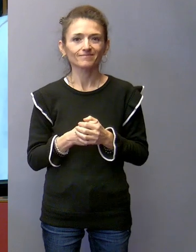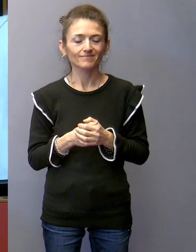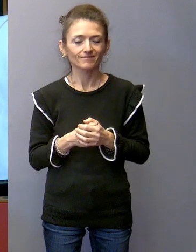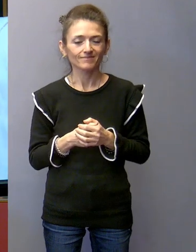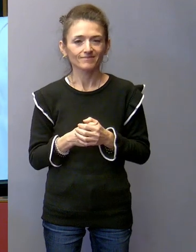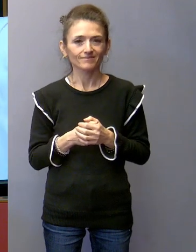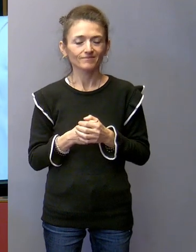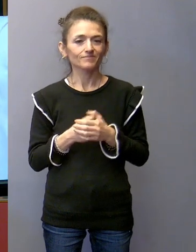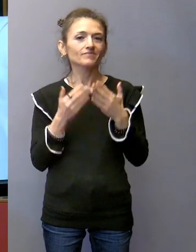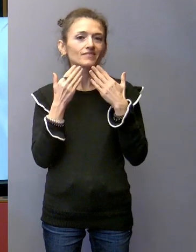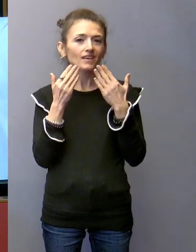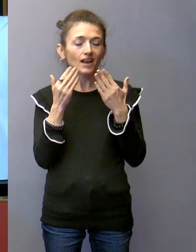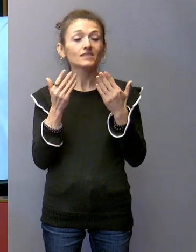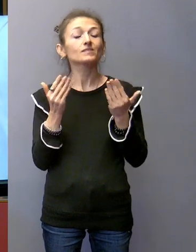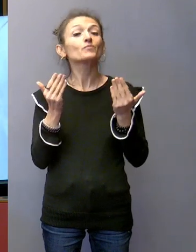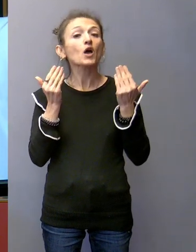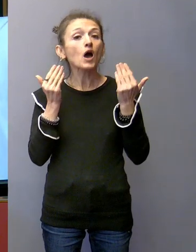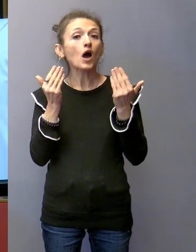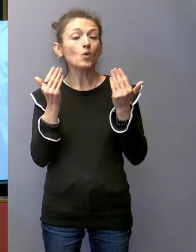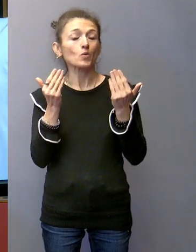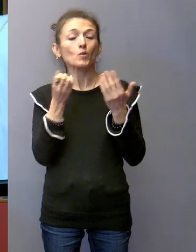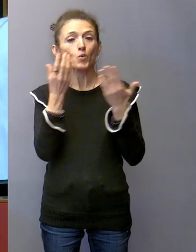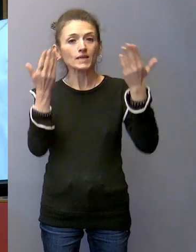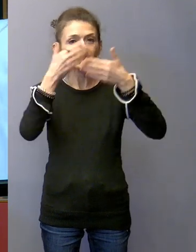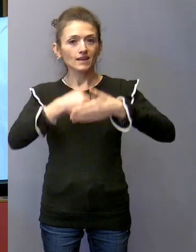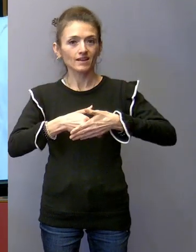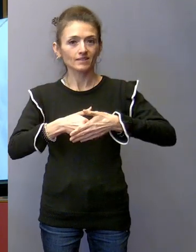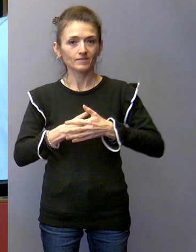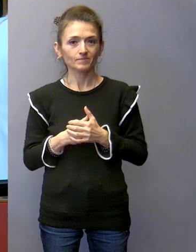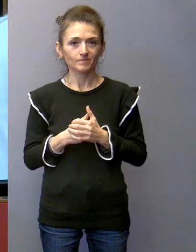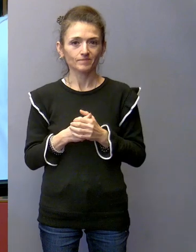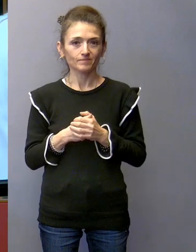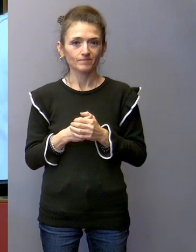grazie E auguro a tutti una buona serata